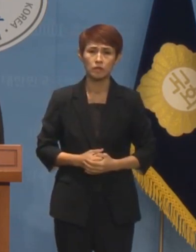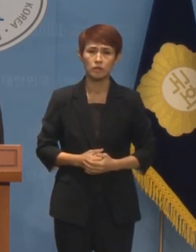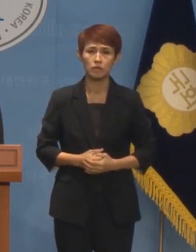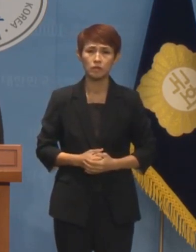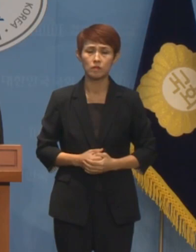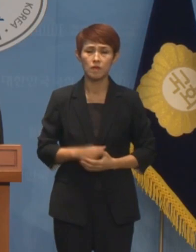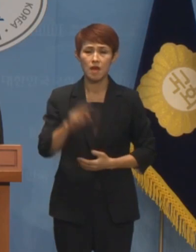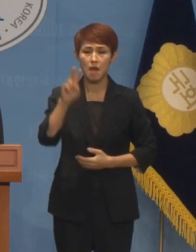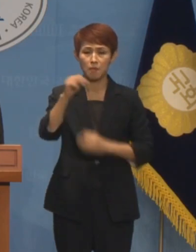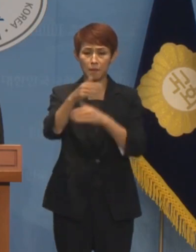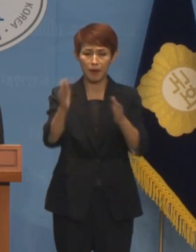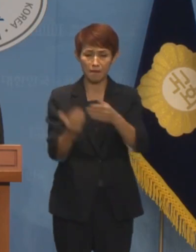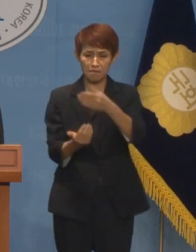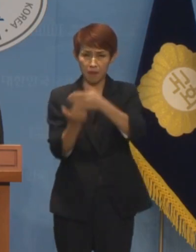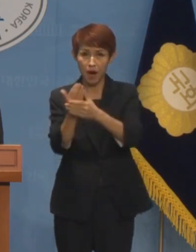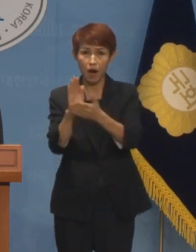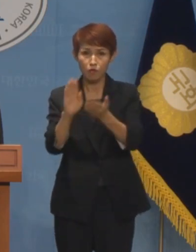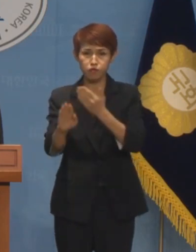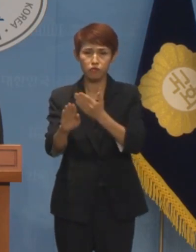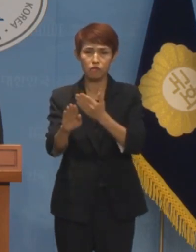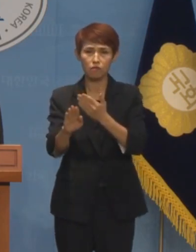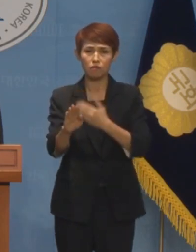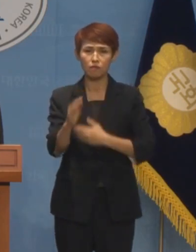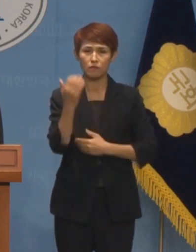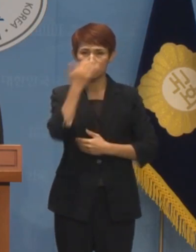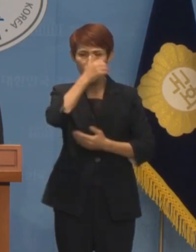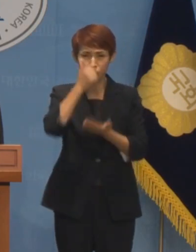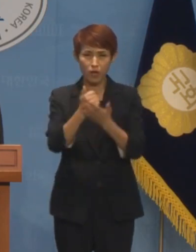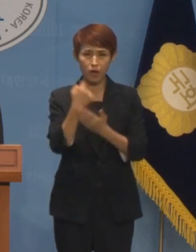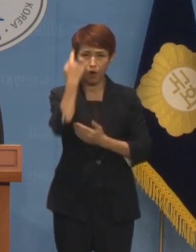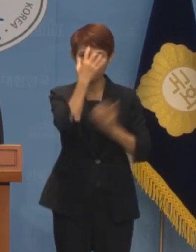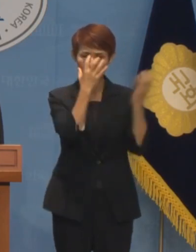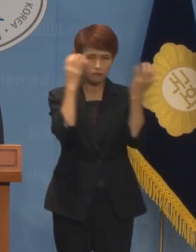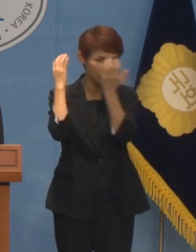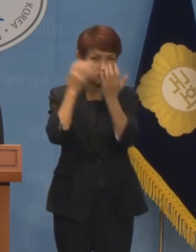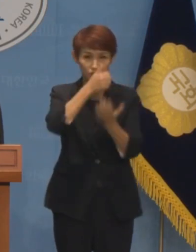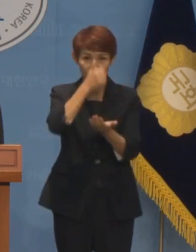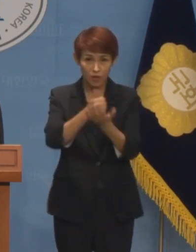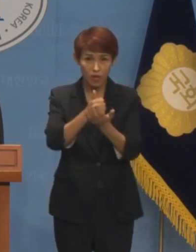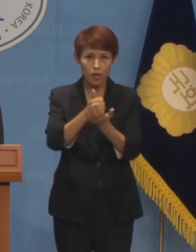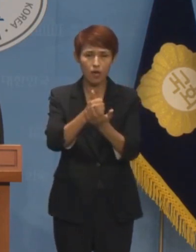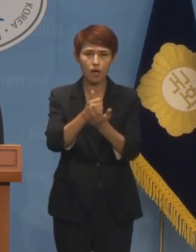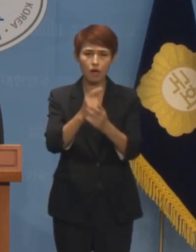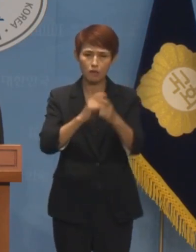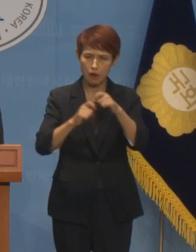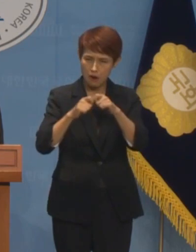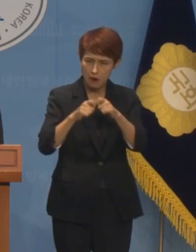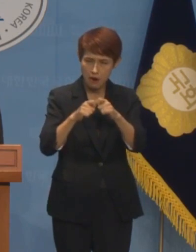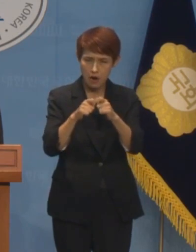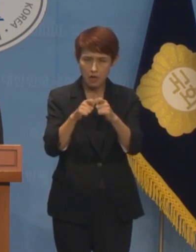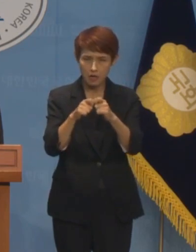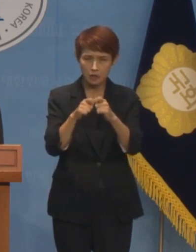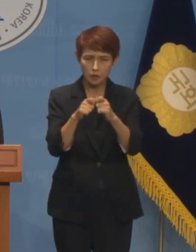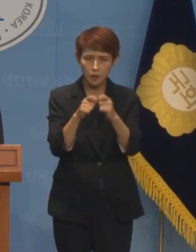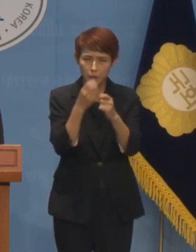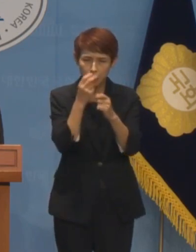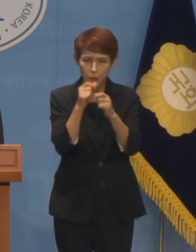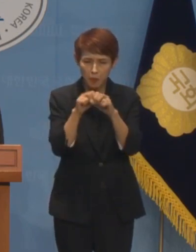특히 N번방 이후 딥페이크까지 디지털 성범죄는 날로 더욱 교묘하게 퍼지고 있는